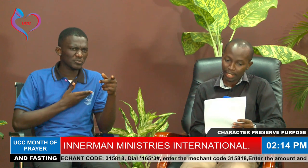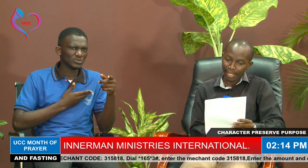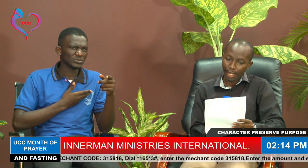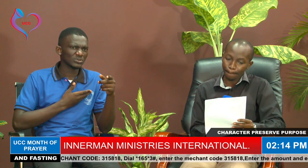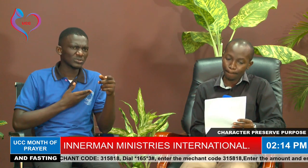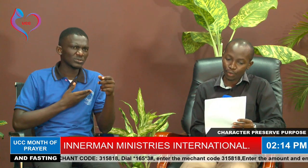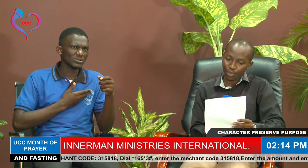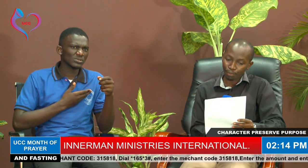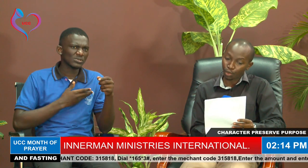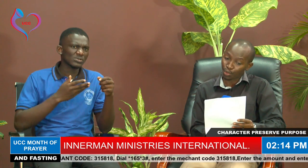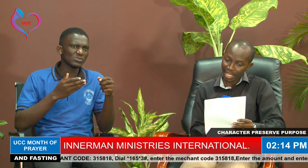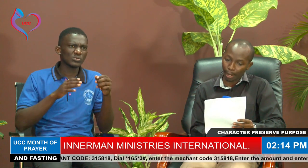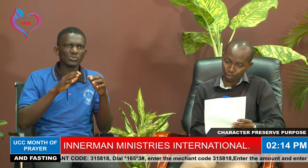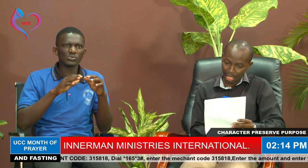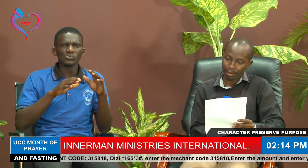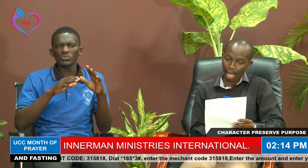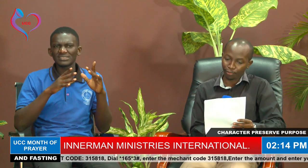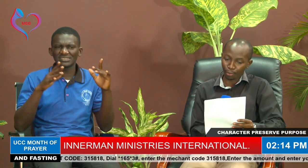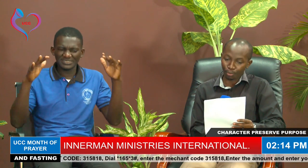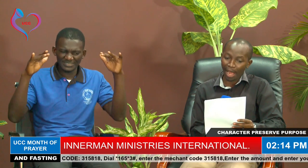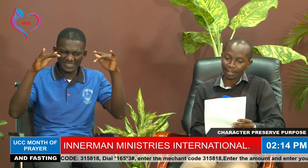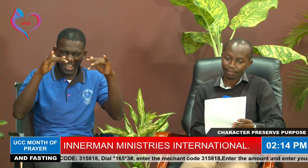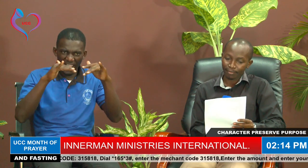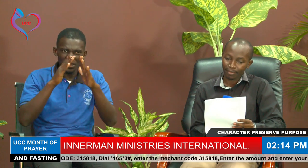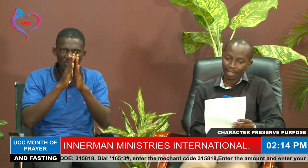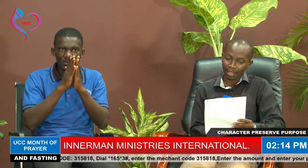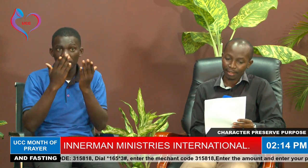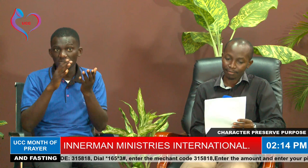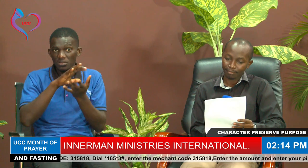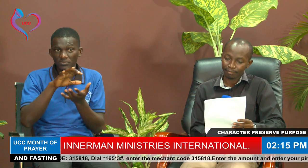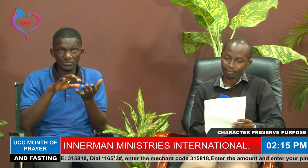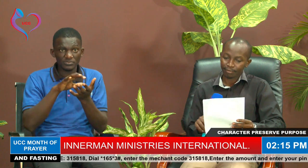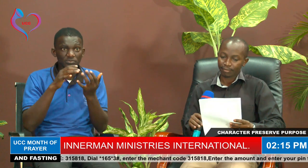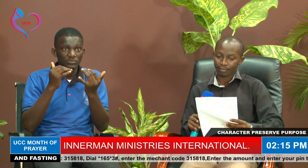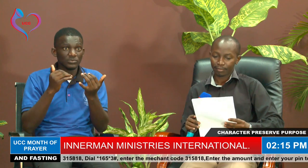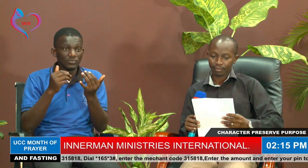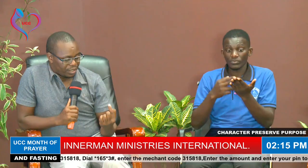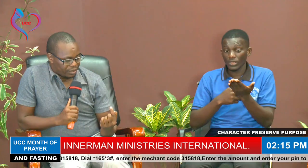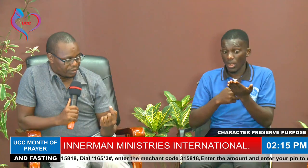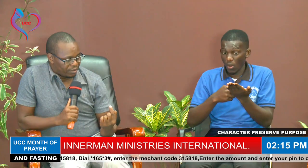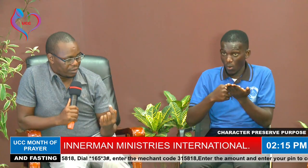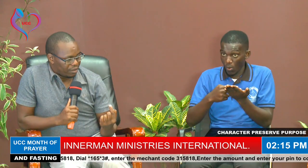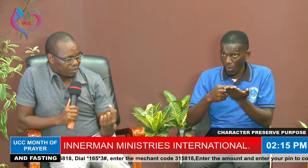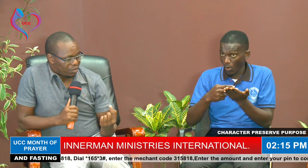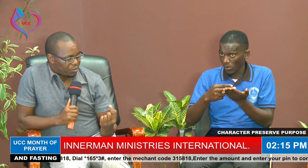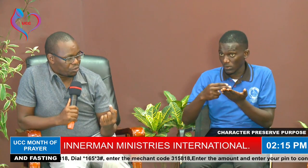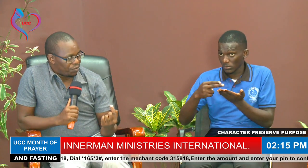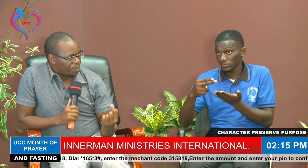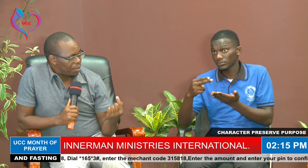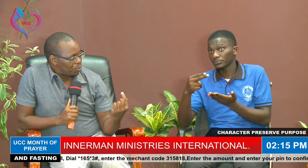ne bitubuzabuza. I'm from Dubai. Okay. Omutukuvu they mean holy. Omutukuvu bagambye